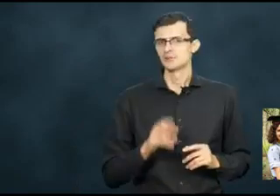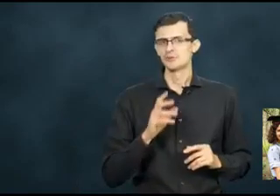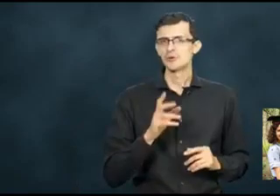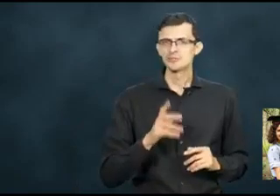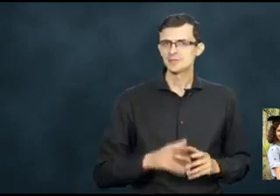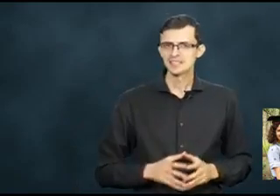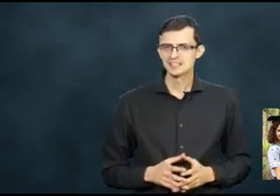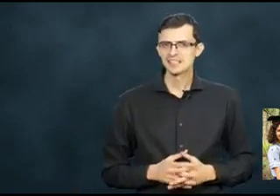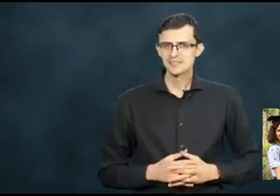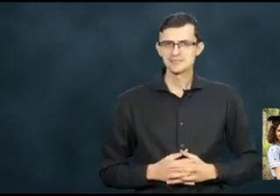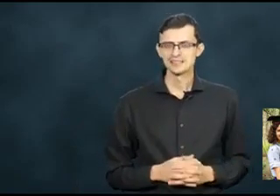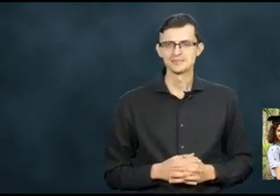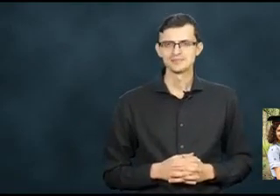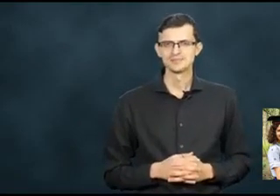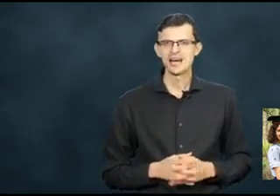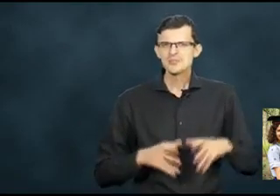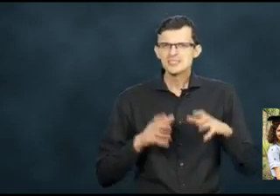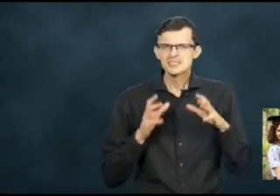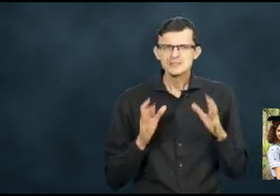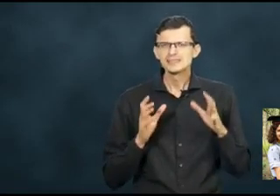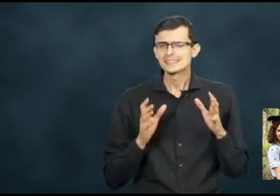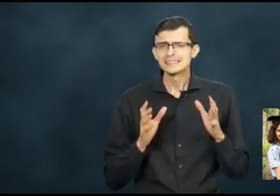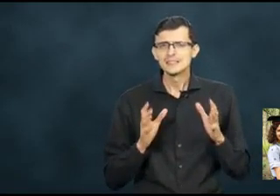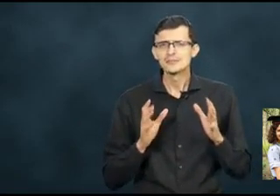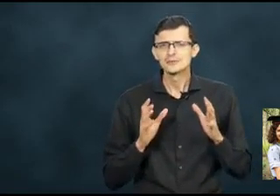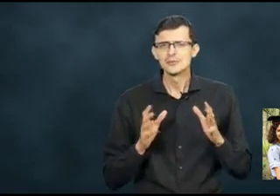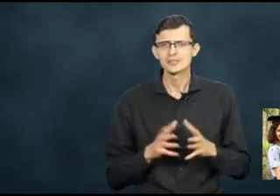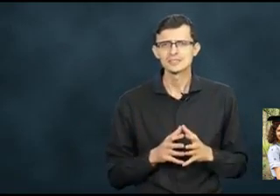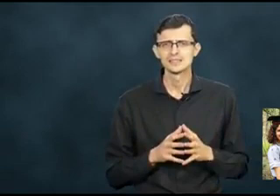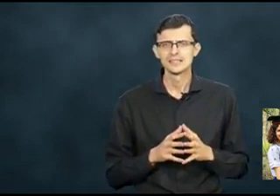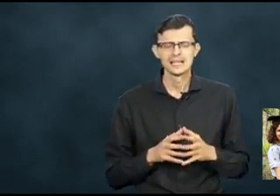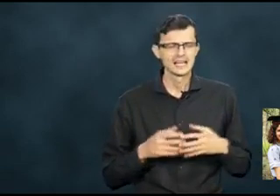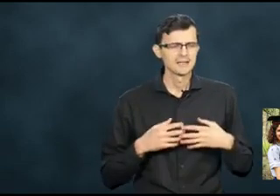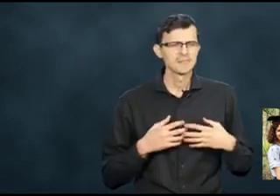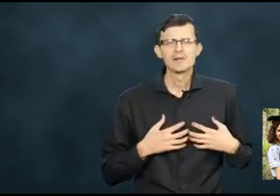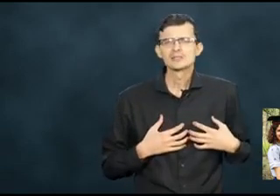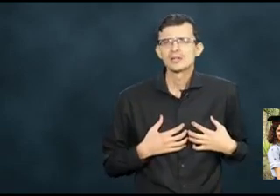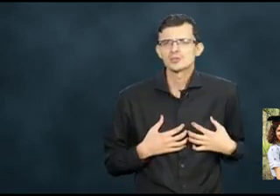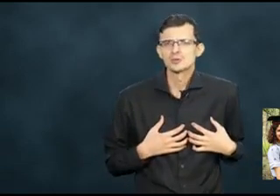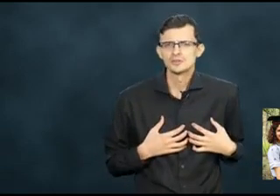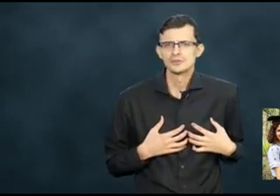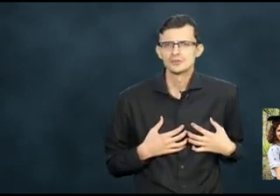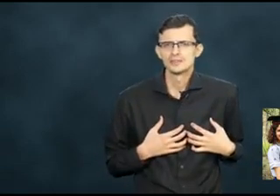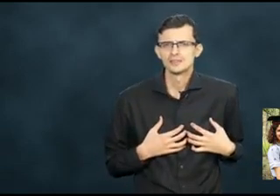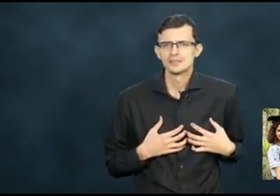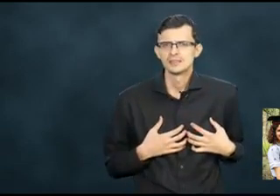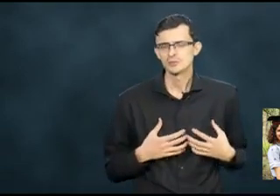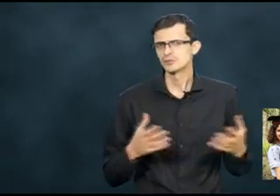O cunosc pe Sara de câțiva ani. Are un zâmbet atât de frumos, m-ar dorea sufletul să o văd